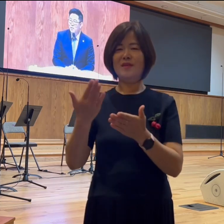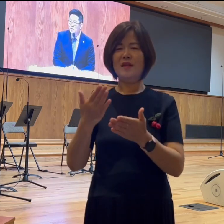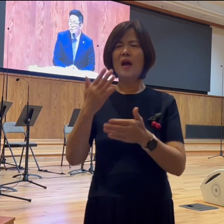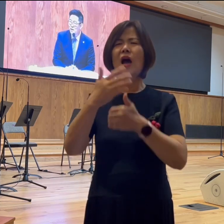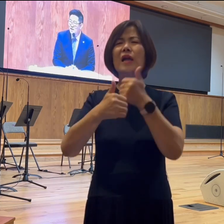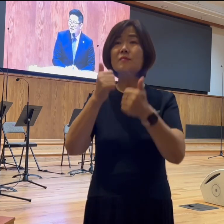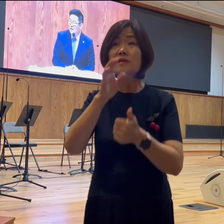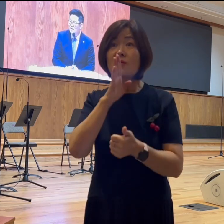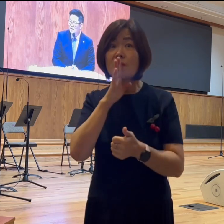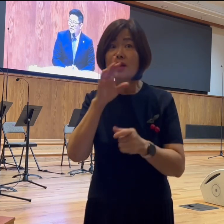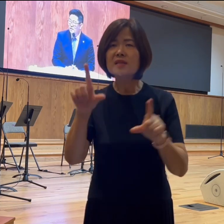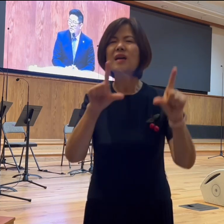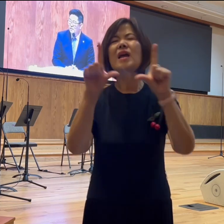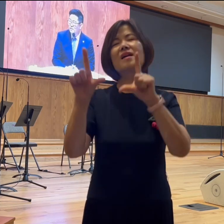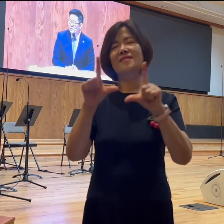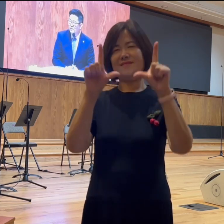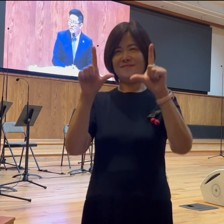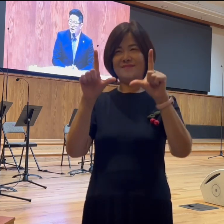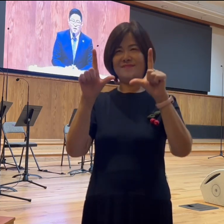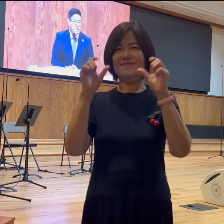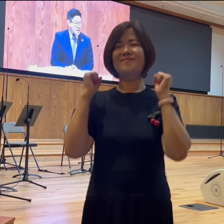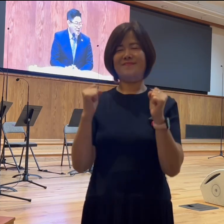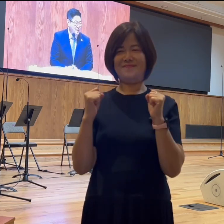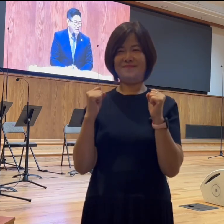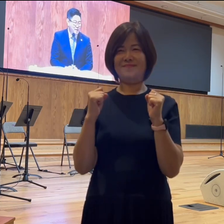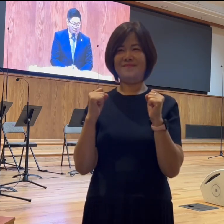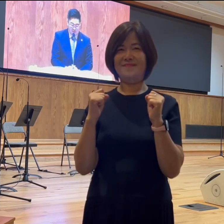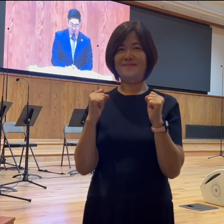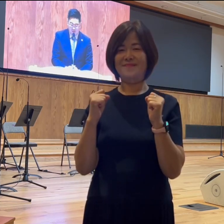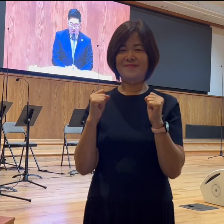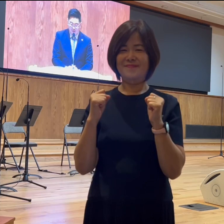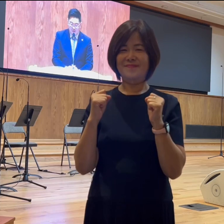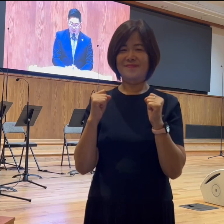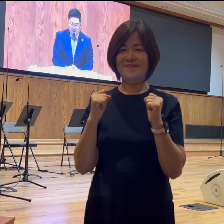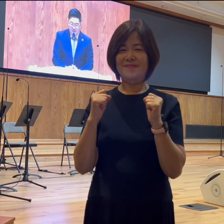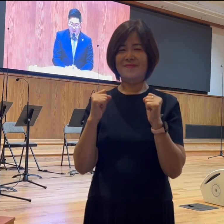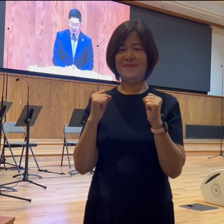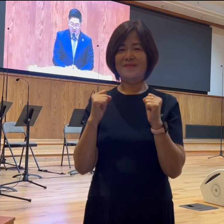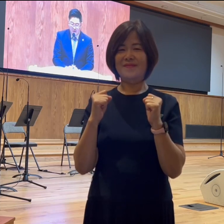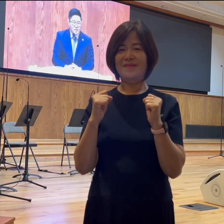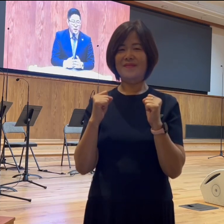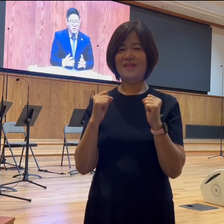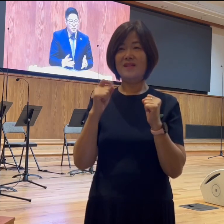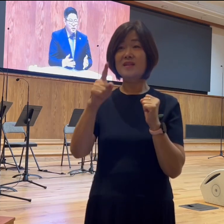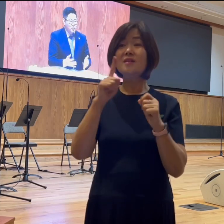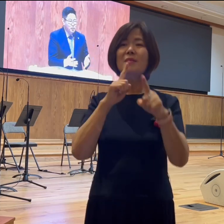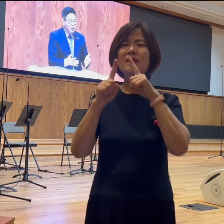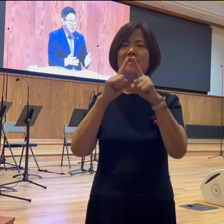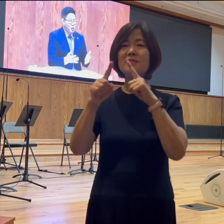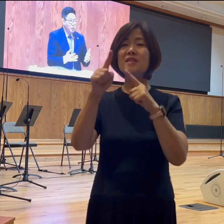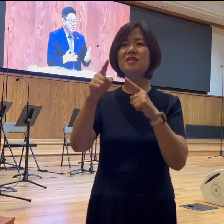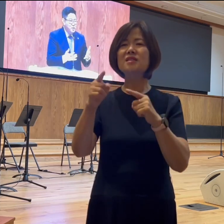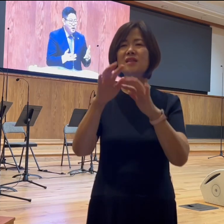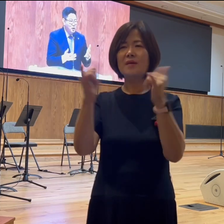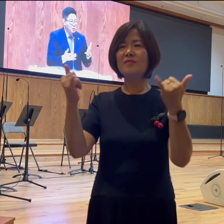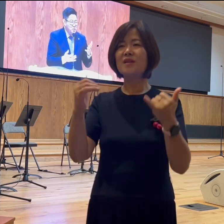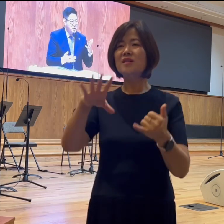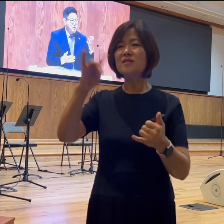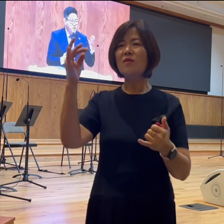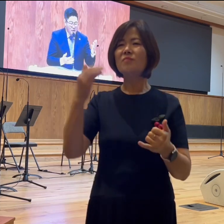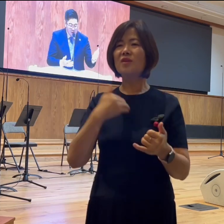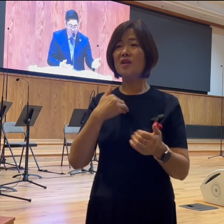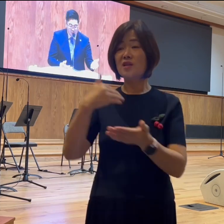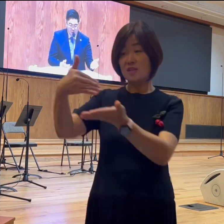하나님이 정말 살아계시네요. 하나님이 살아계시네요. 그 말씀이 그분이 처음 제게 던지신